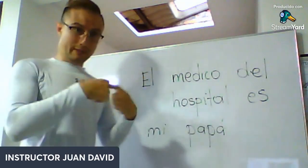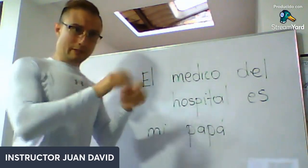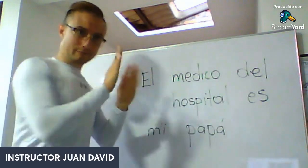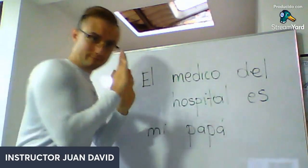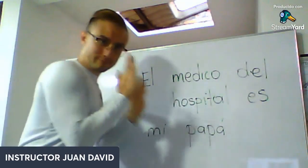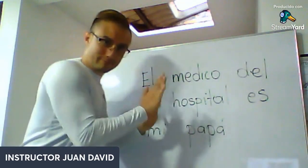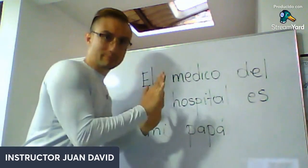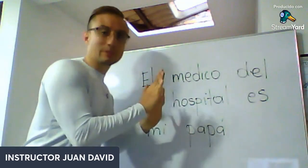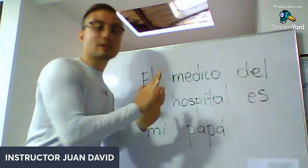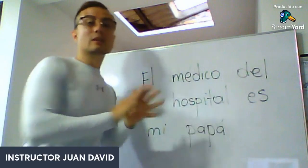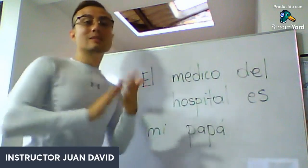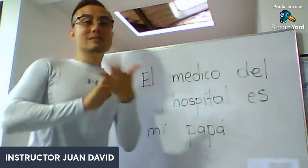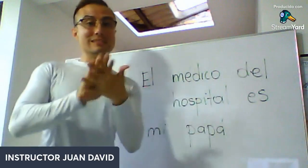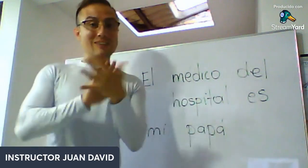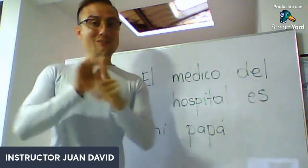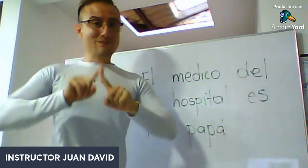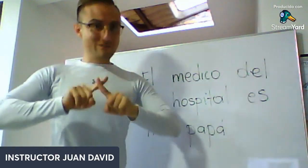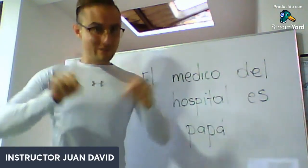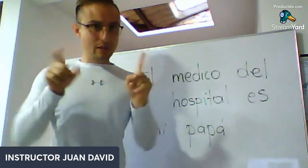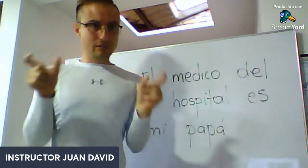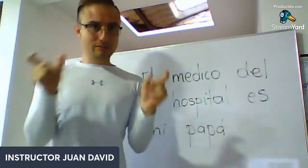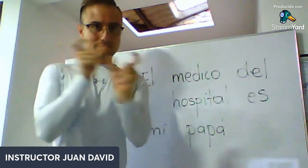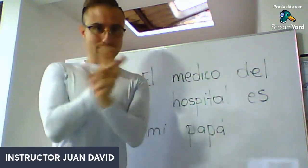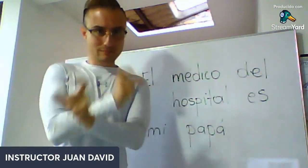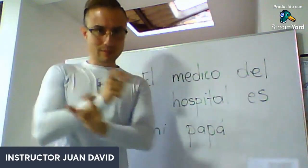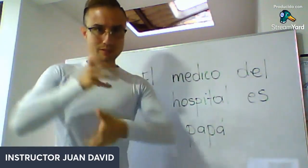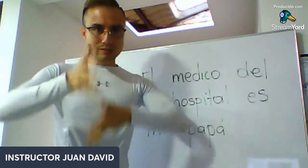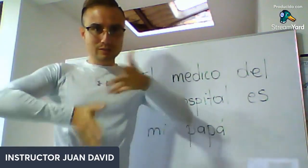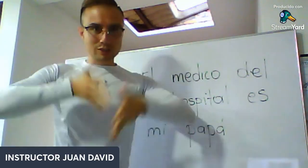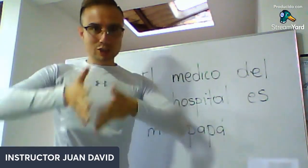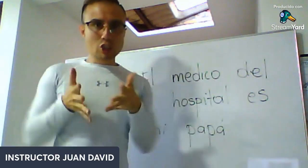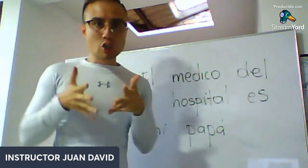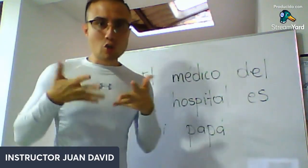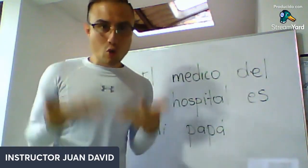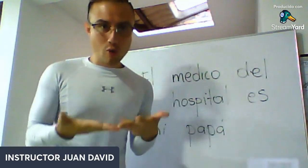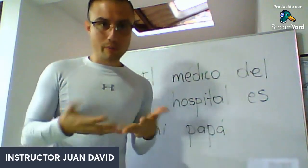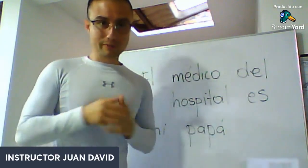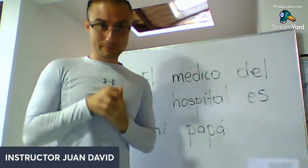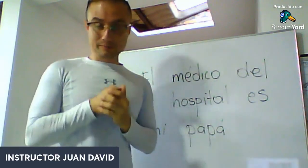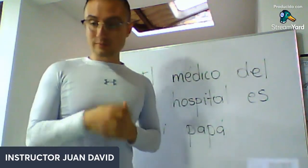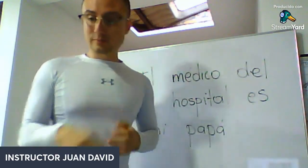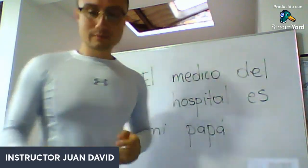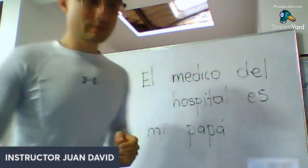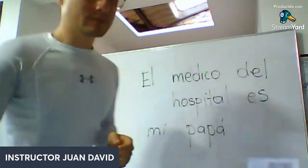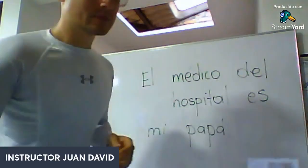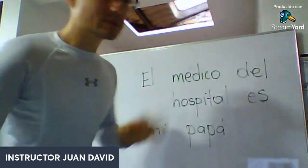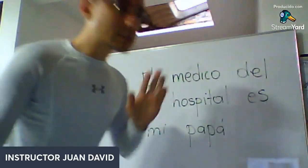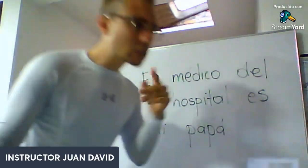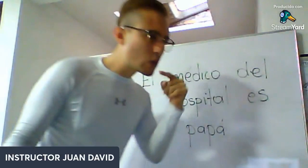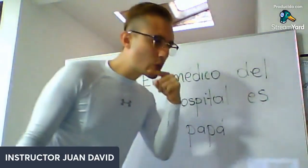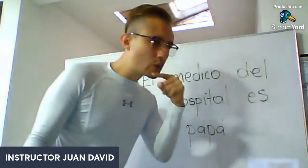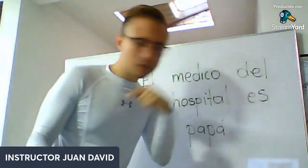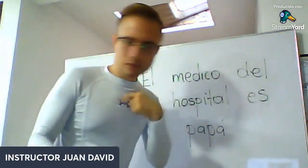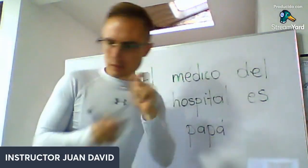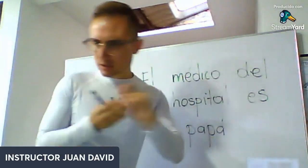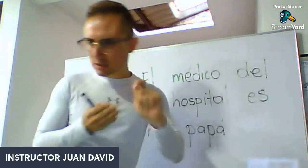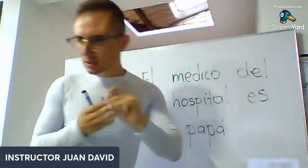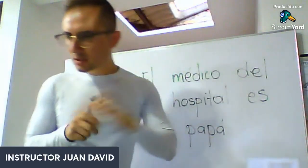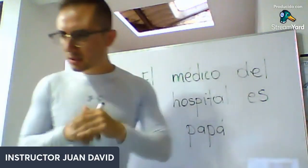y la frase en español tiene este orden pero en lengua de señas tiene un orden diferente como ya lo vamos